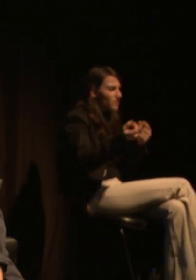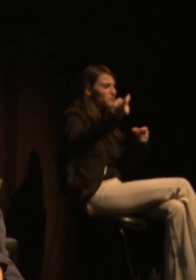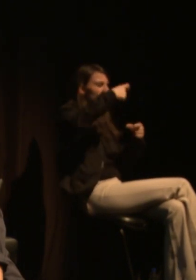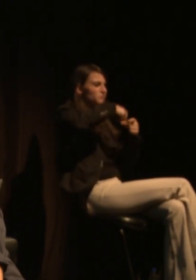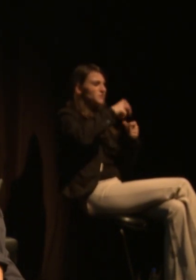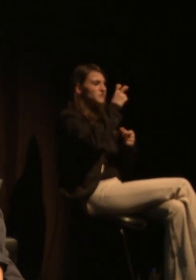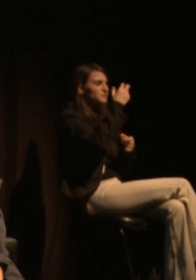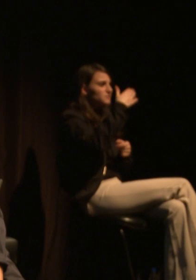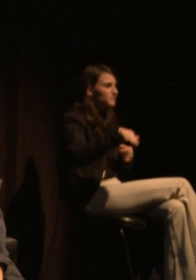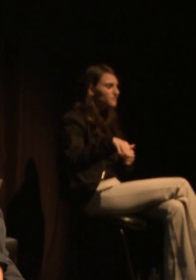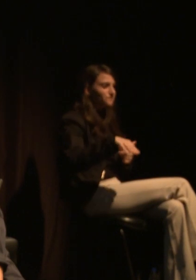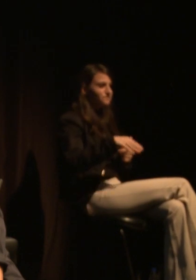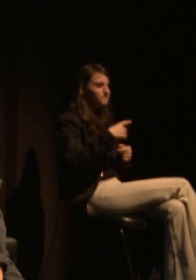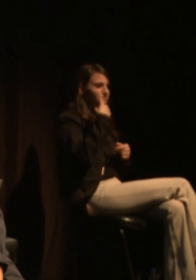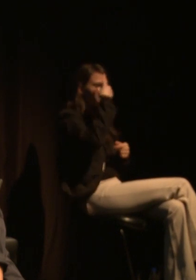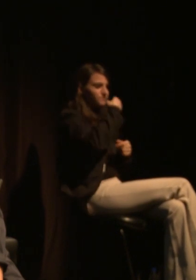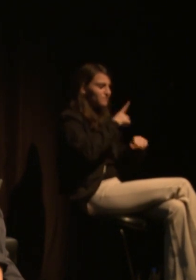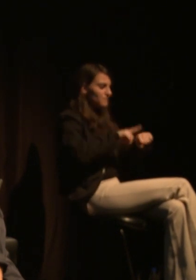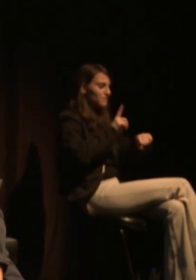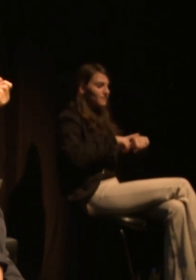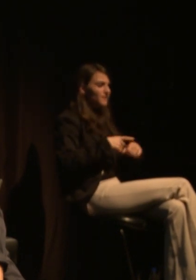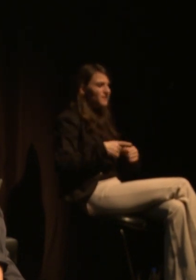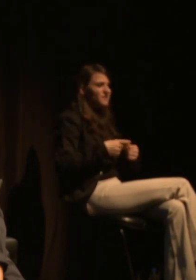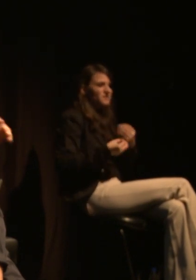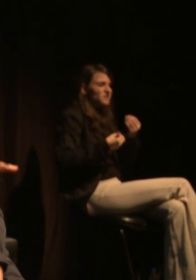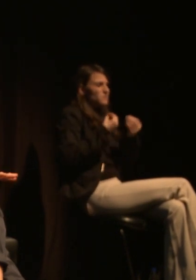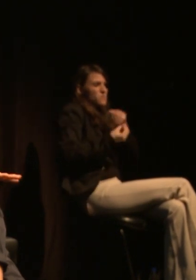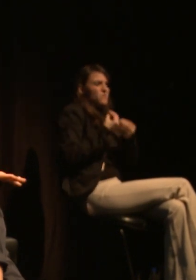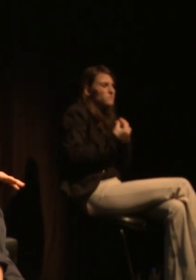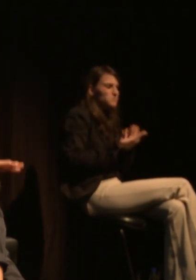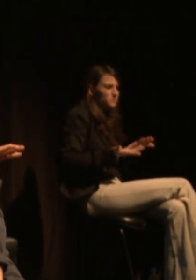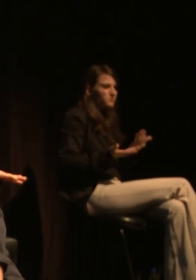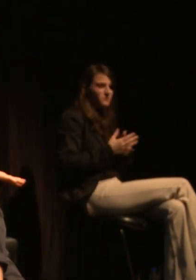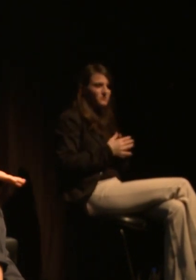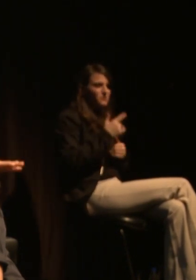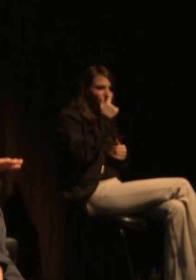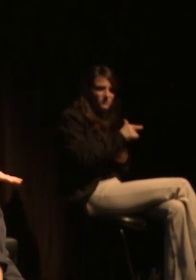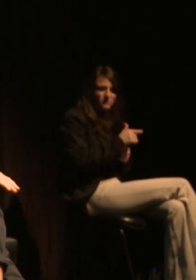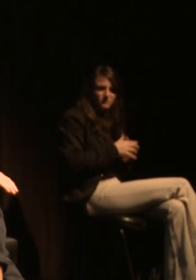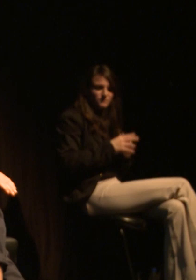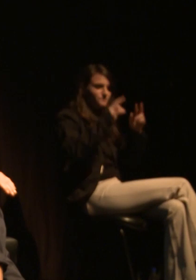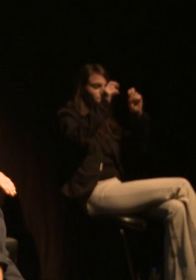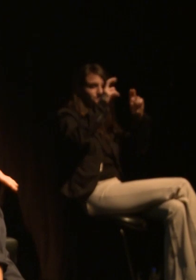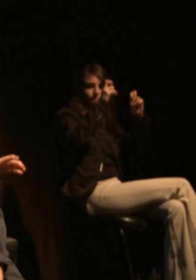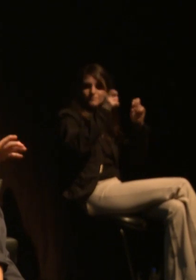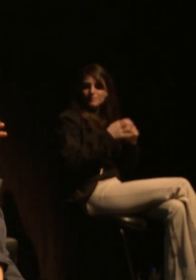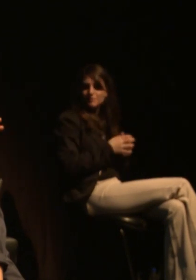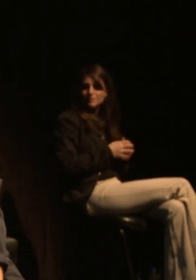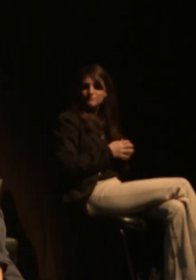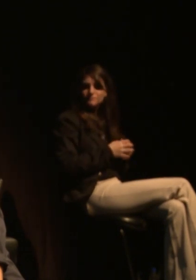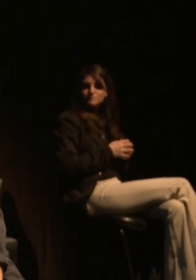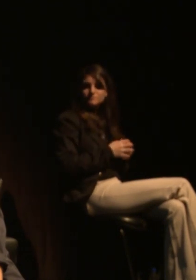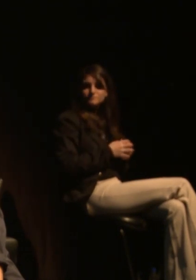era 5h30, o chefe de reportagem, então qual é? Você consegue já fazer o título para